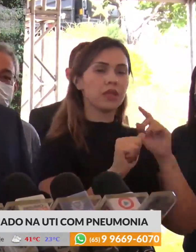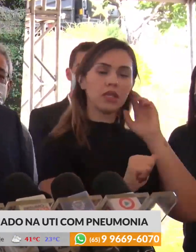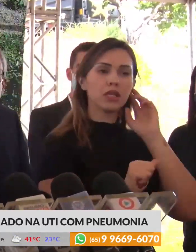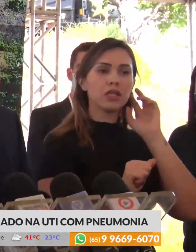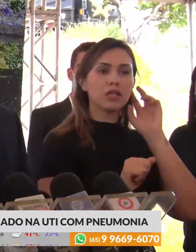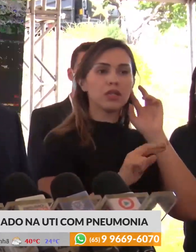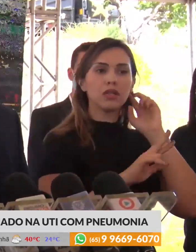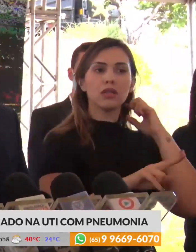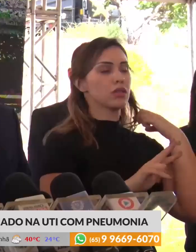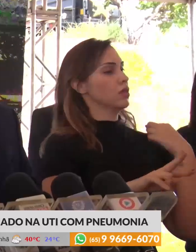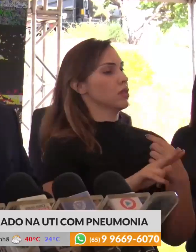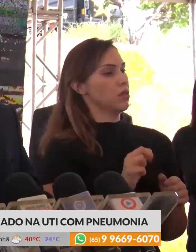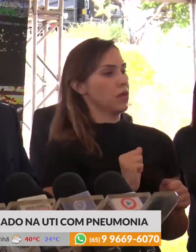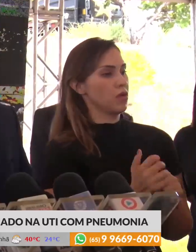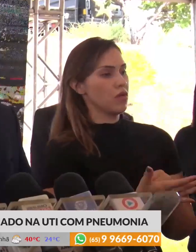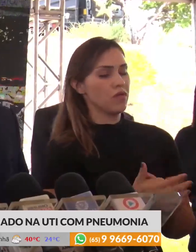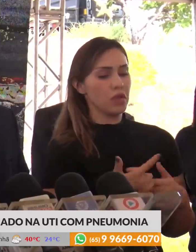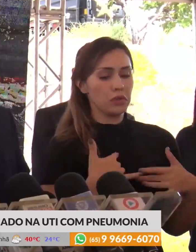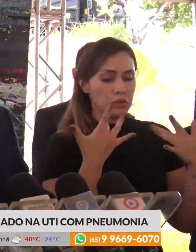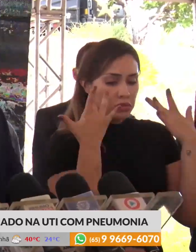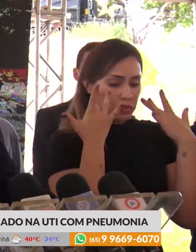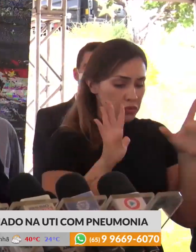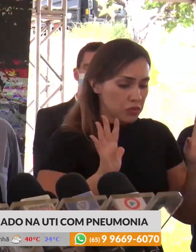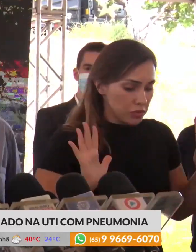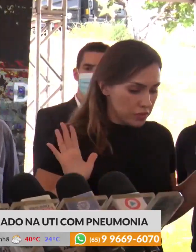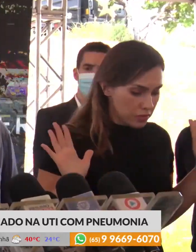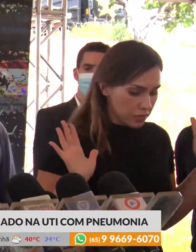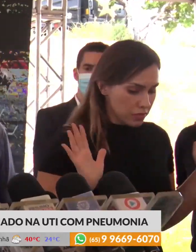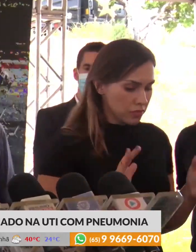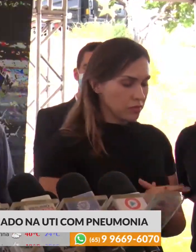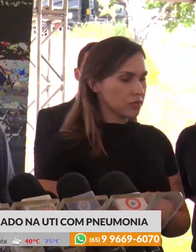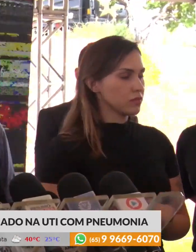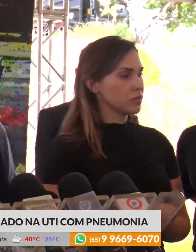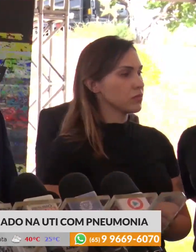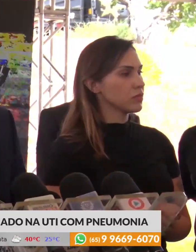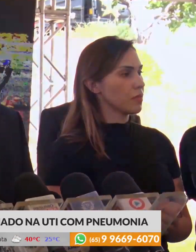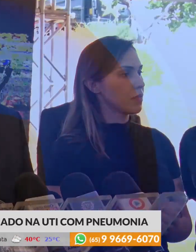Mas Não, não tem essa confirmação, né? Se é ou não Covid, não tem ainda essa confirmação.